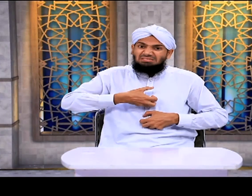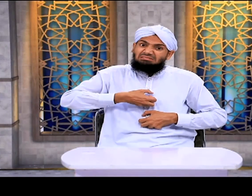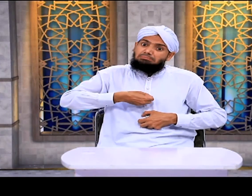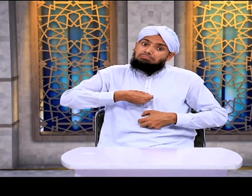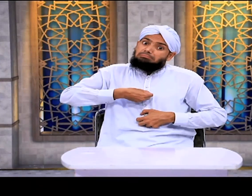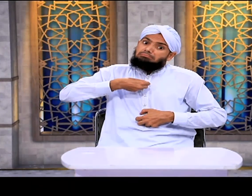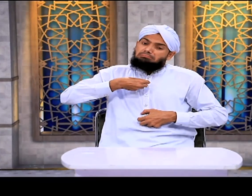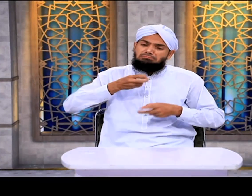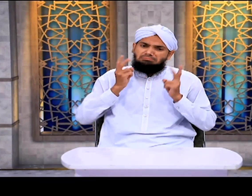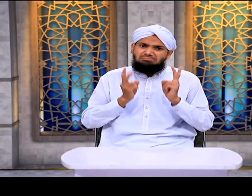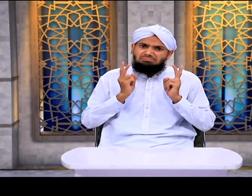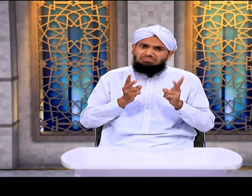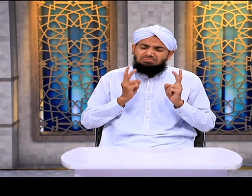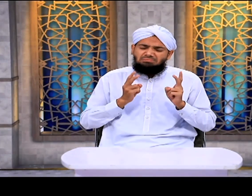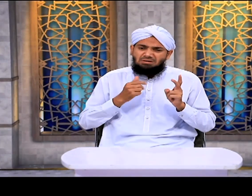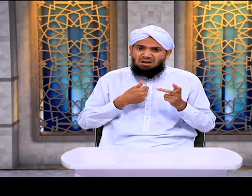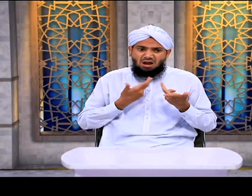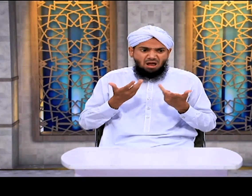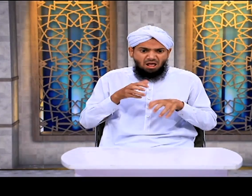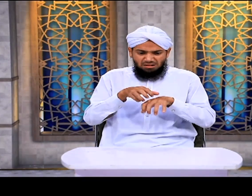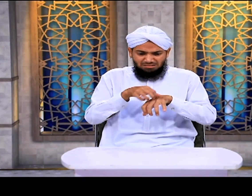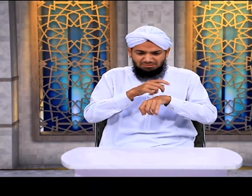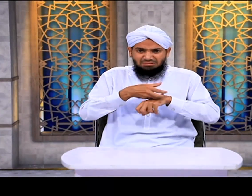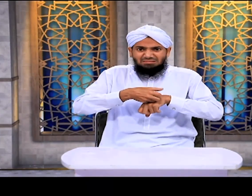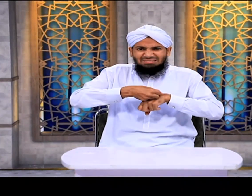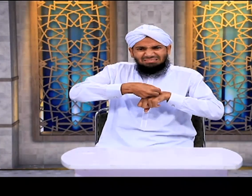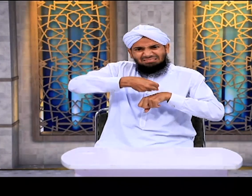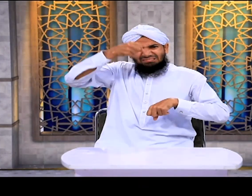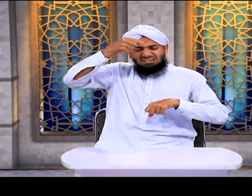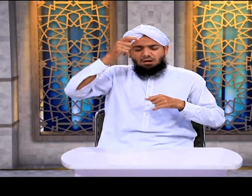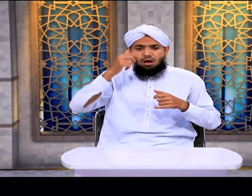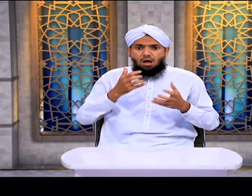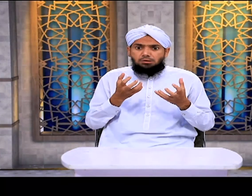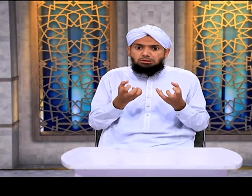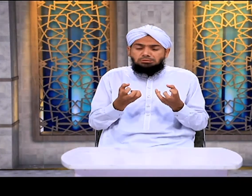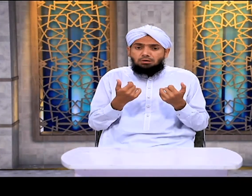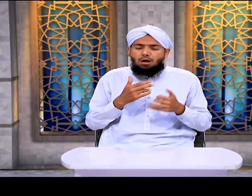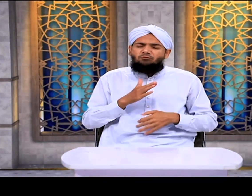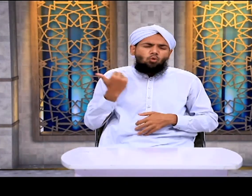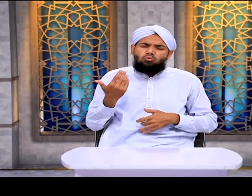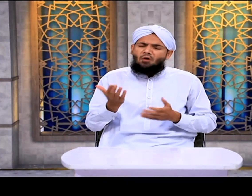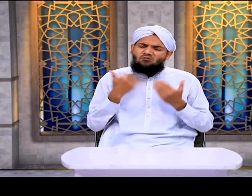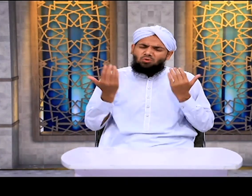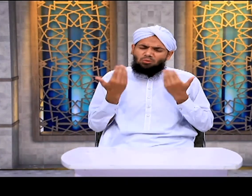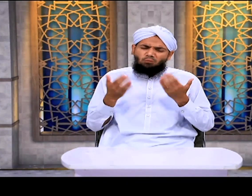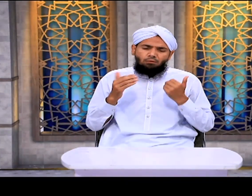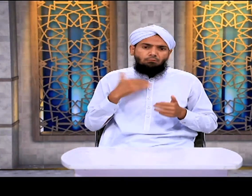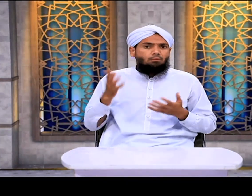گی اور ان کی رگیں جہنم کی آگ سے خشک ہو جائیں گی۔ وہ موت کی تمنا کریں گے مگر انہیں موت نہ آئے